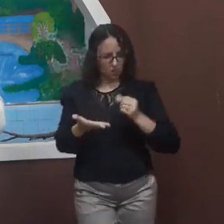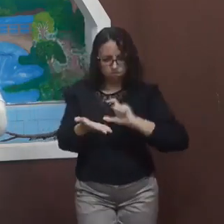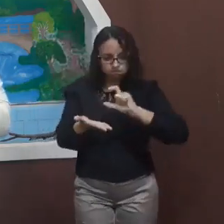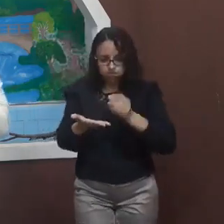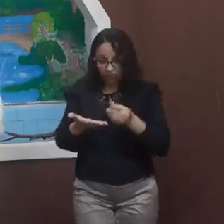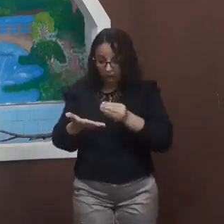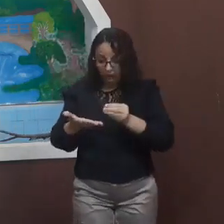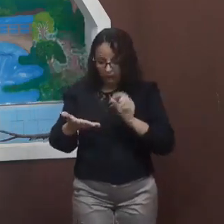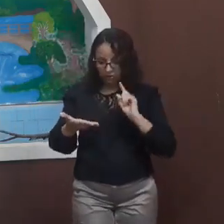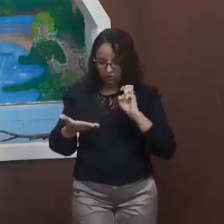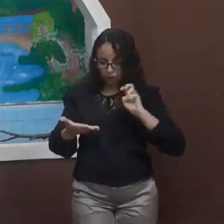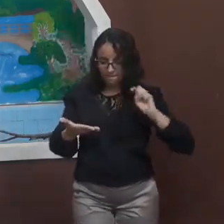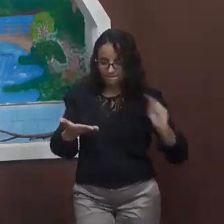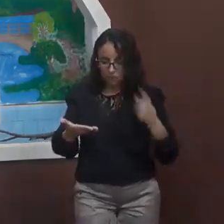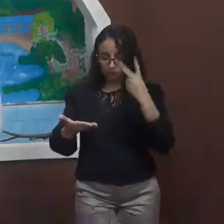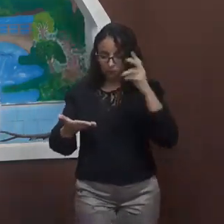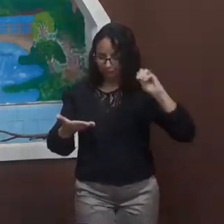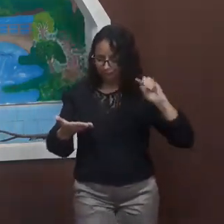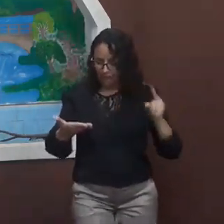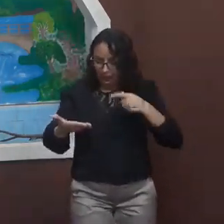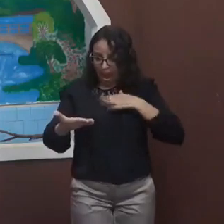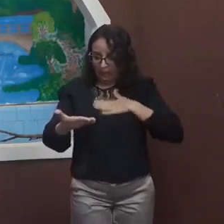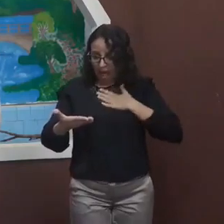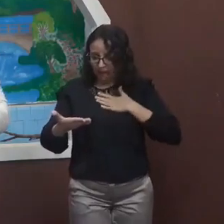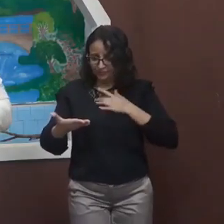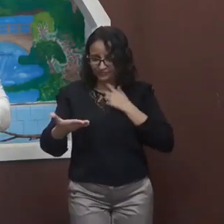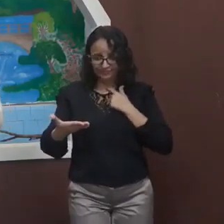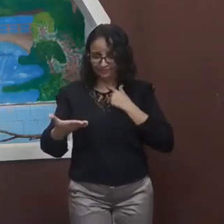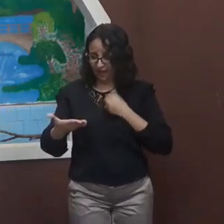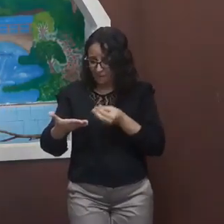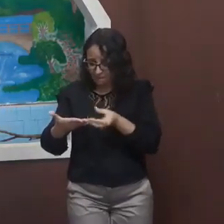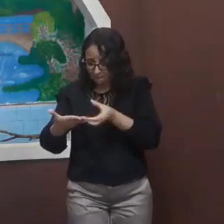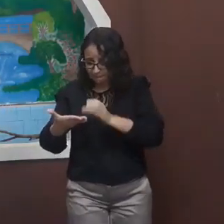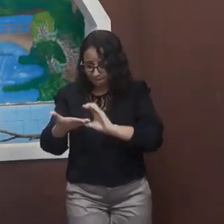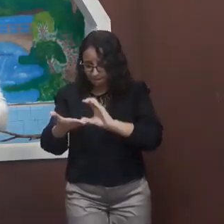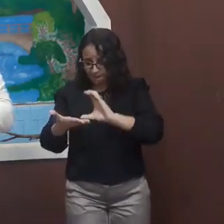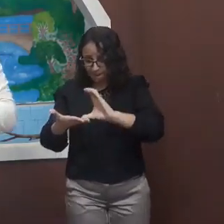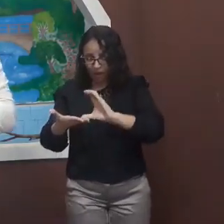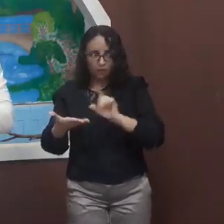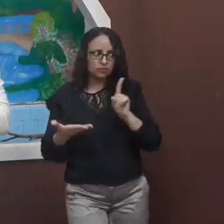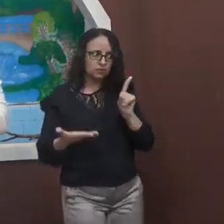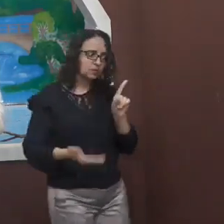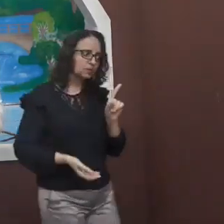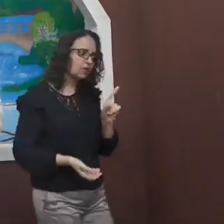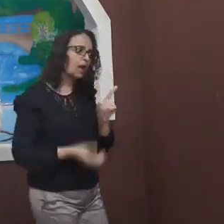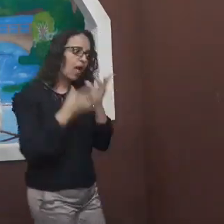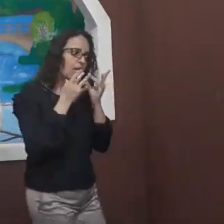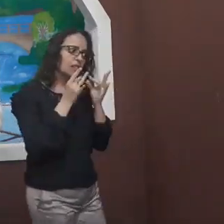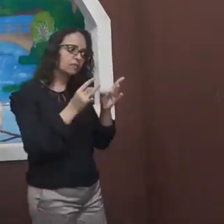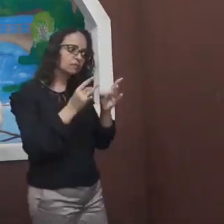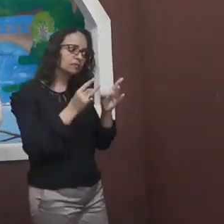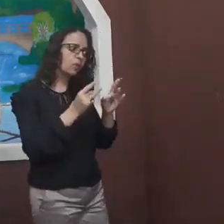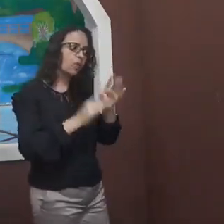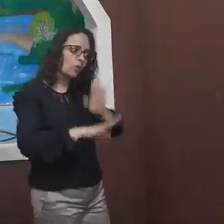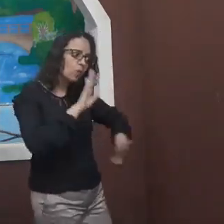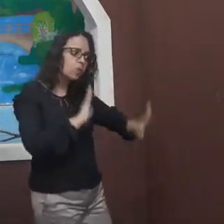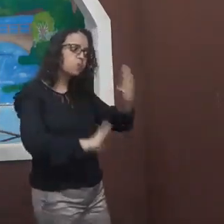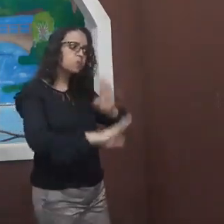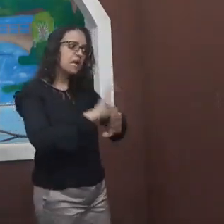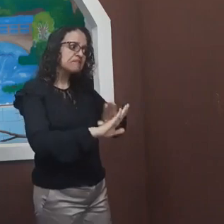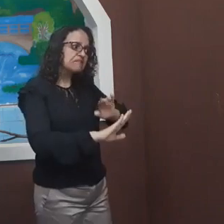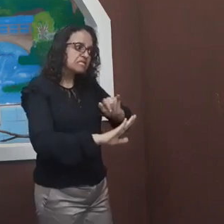contar 5 mil reais, 10 mil reais, ai meu Deus do céu. Eu falei, então não vigia, porque o seu problema é isso aí. Se der